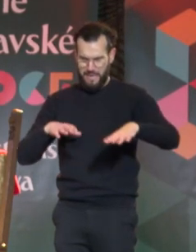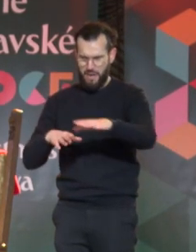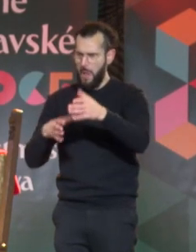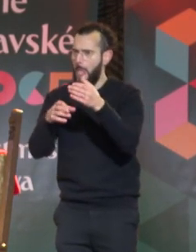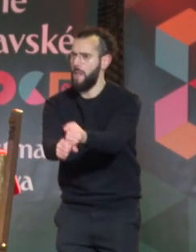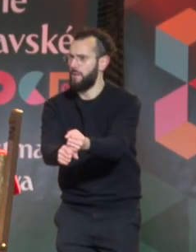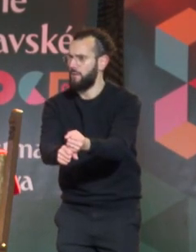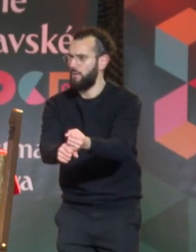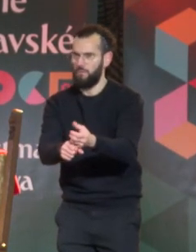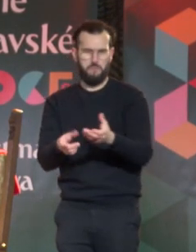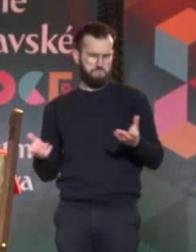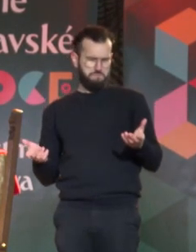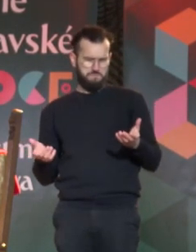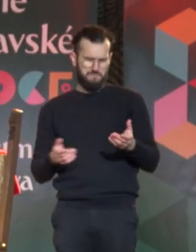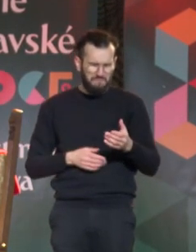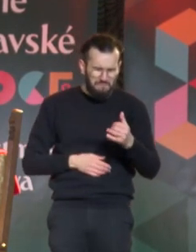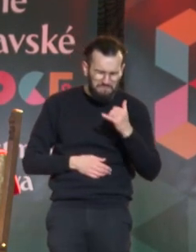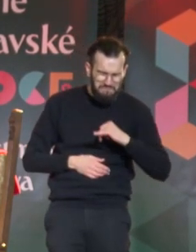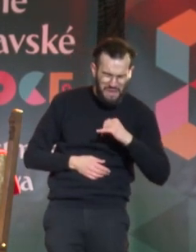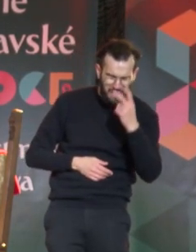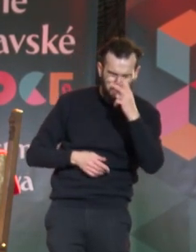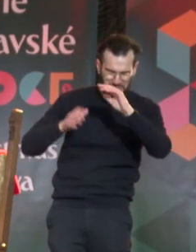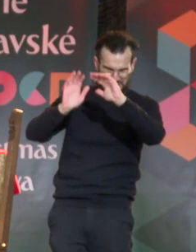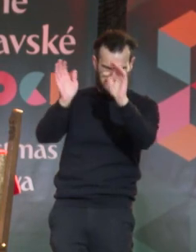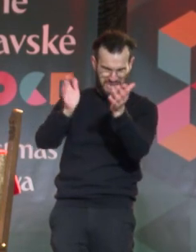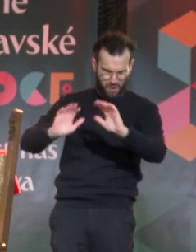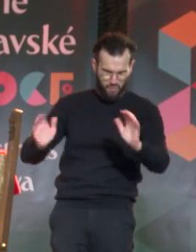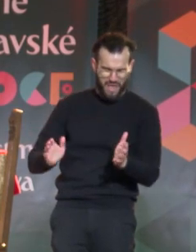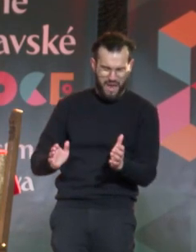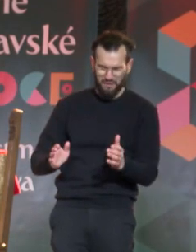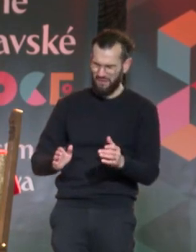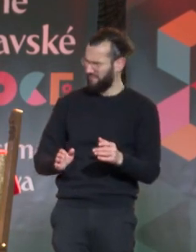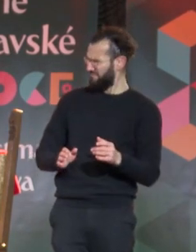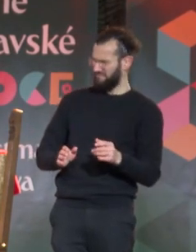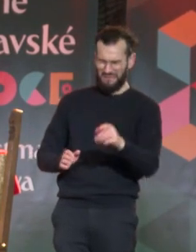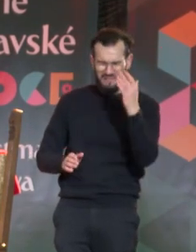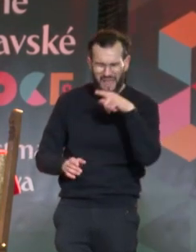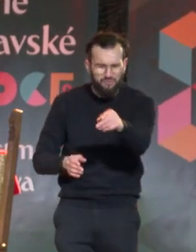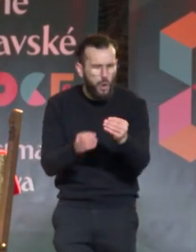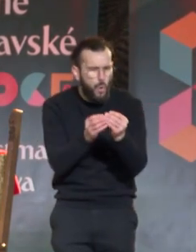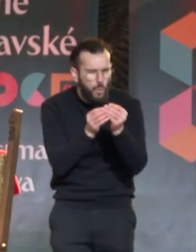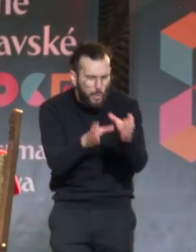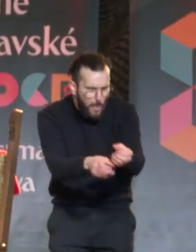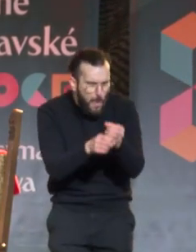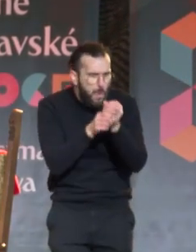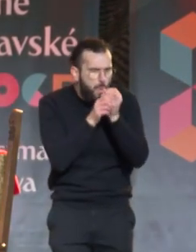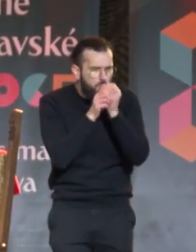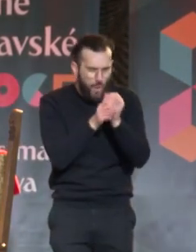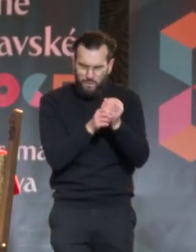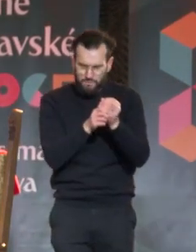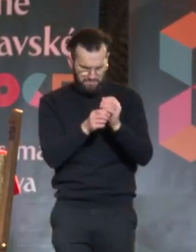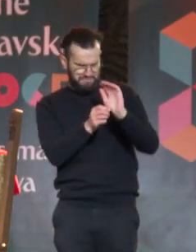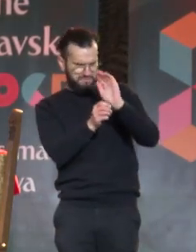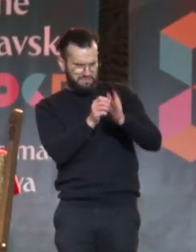drží. Je to biele ako snehuliak, ale dala tomu pusu. Teraz to hladká